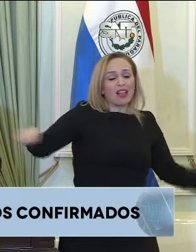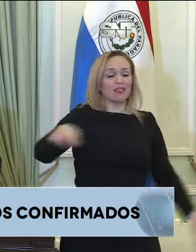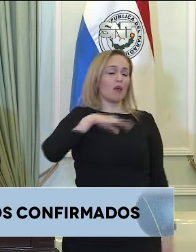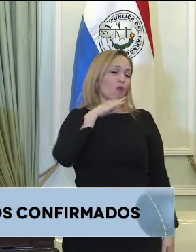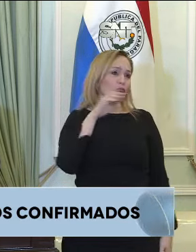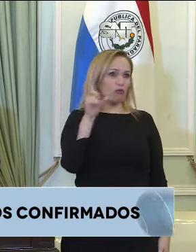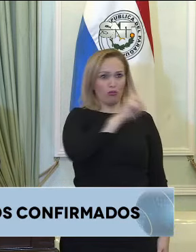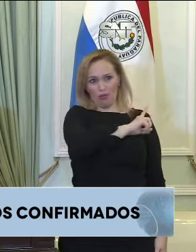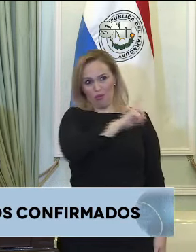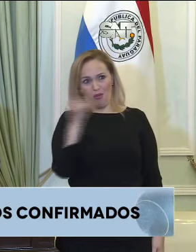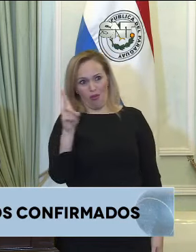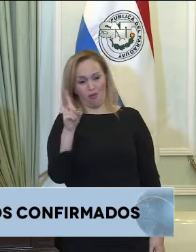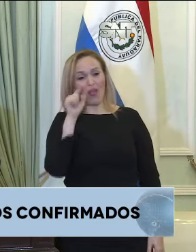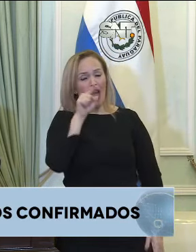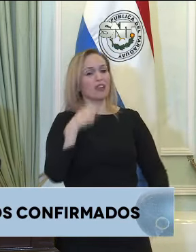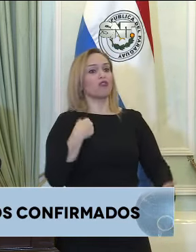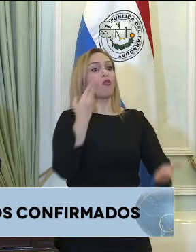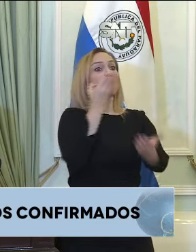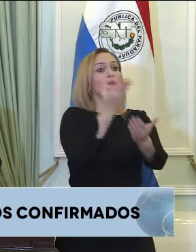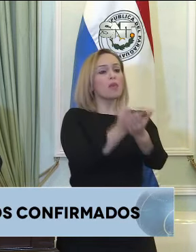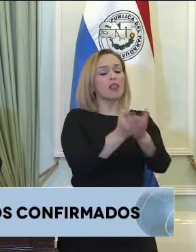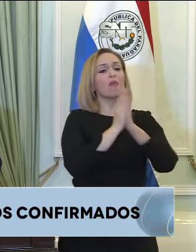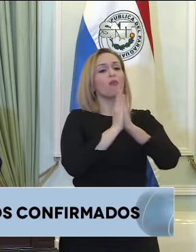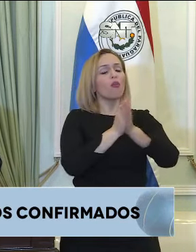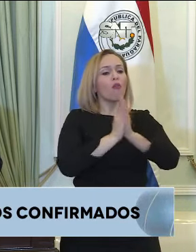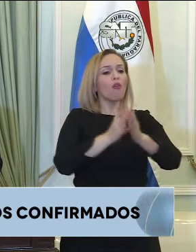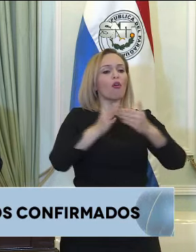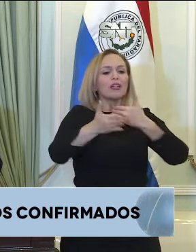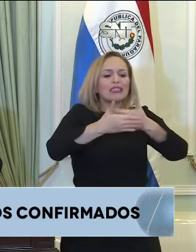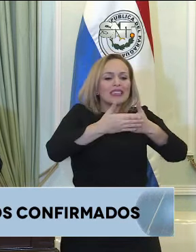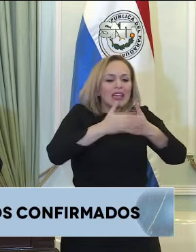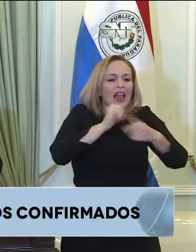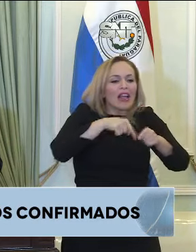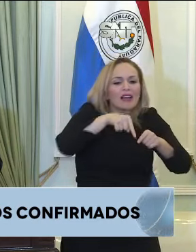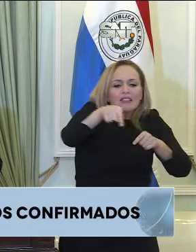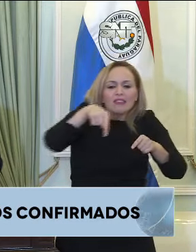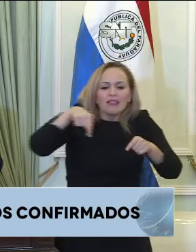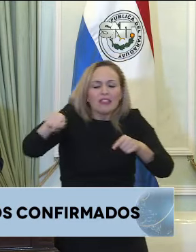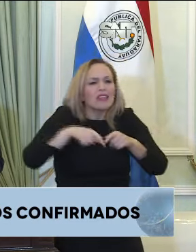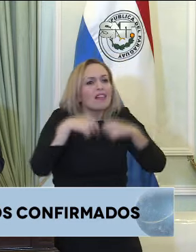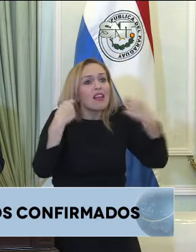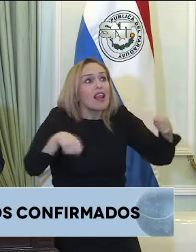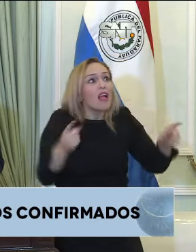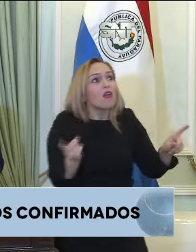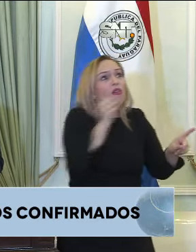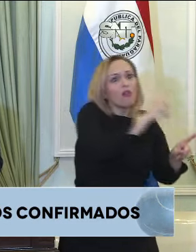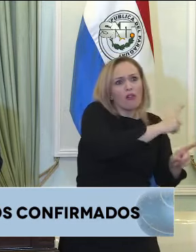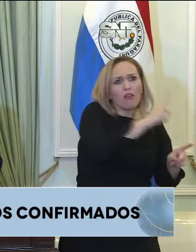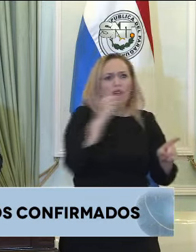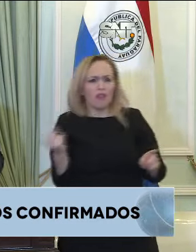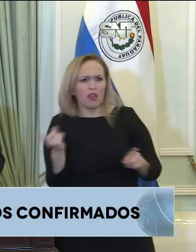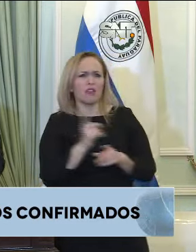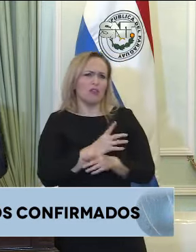Precisamente eso es lo que va a ayudar para que tengamos un éxito mayor de estas medidas restrictivas. ¿Va a poder volver entonces?